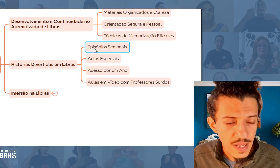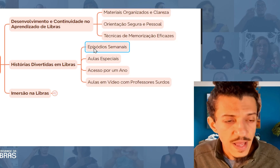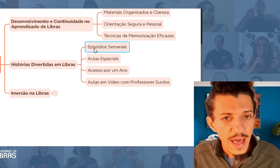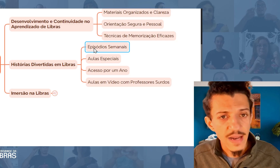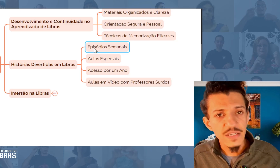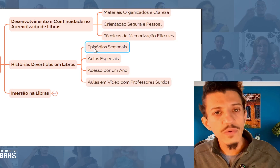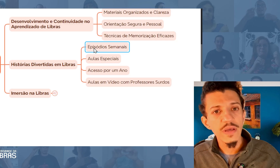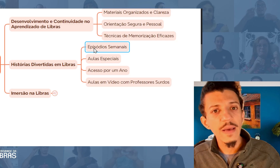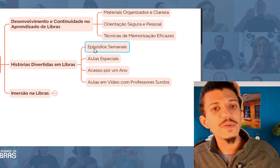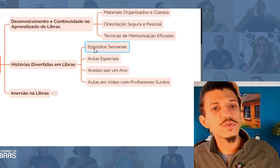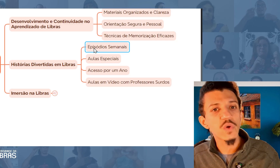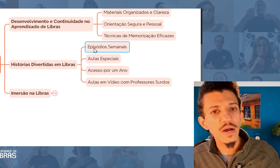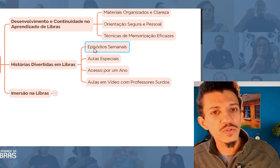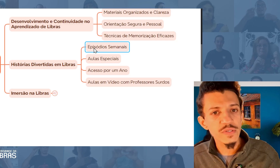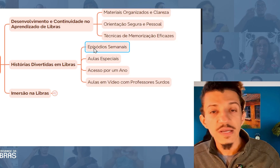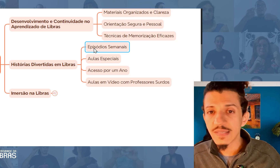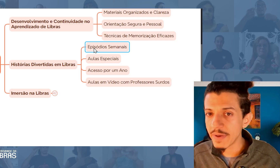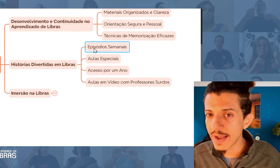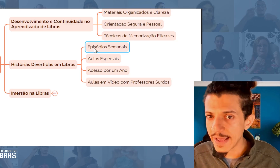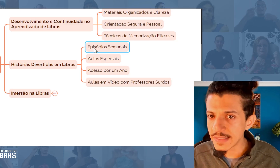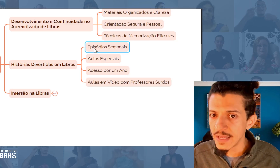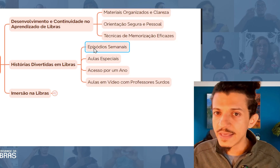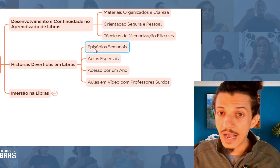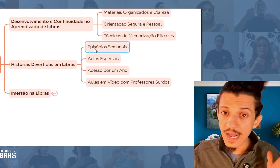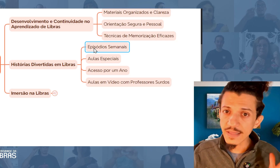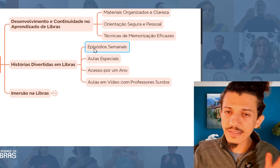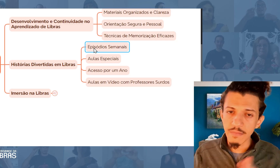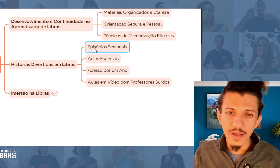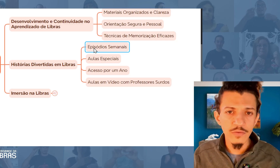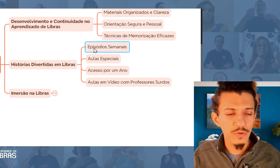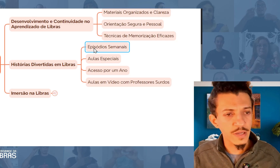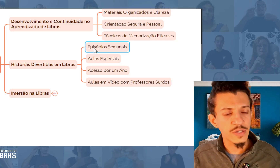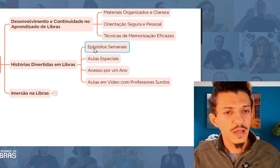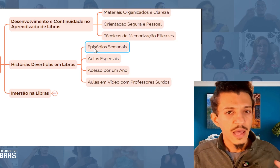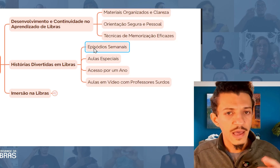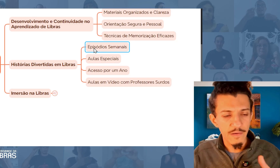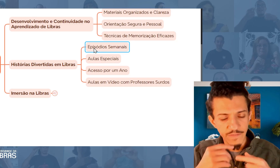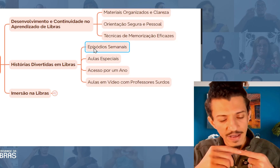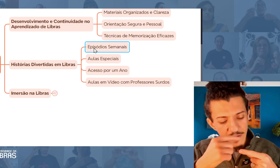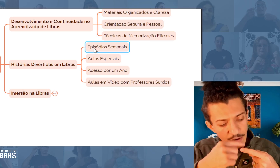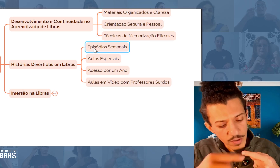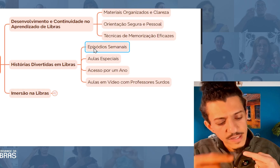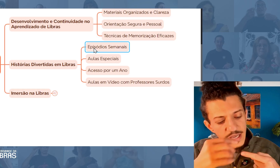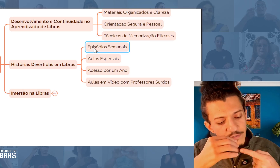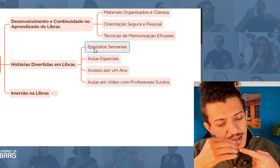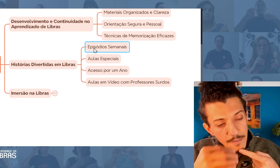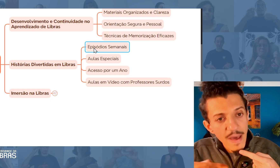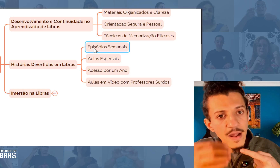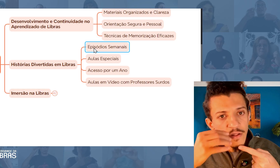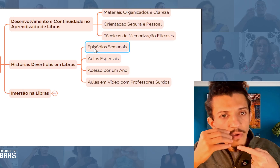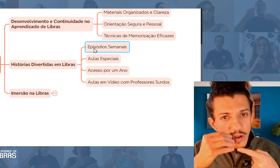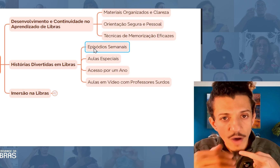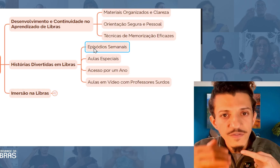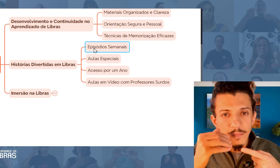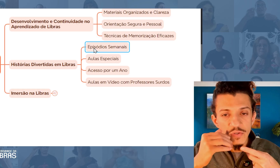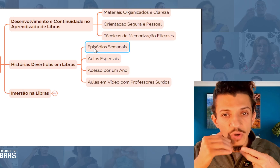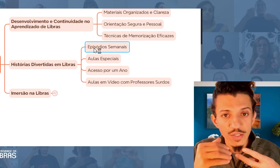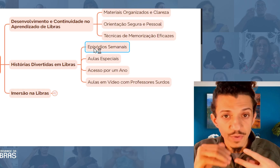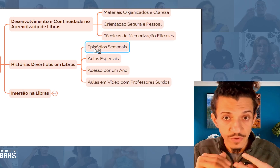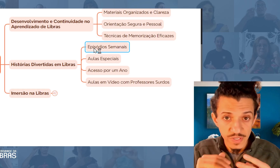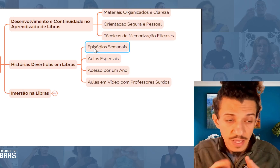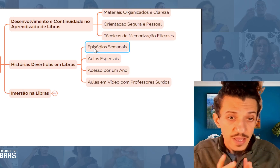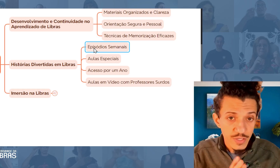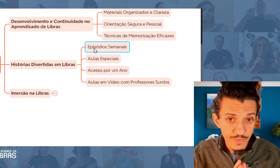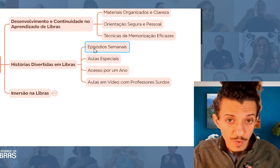as histórias, elas são episódios semanais que a cada semana, durante vai acontecendo e vai liberando novos episódios